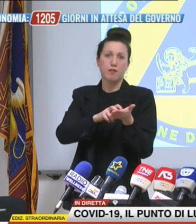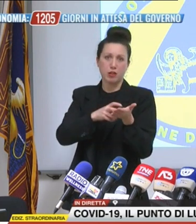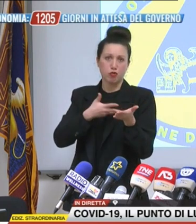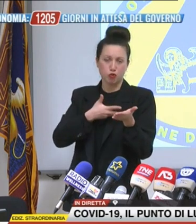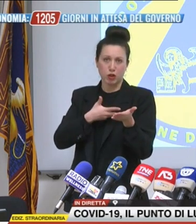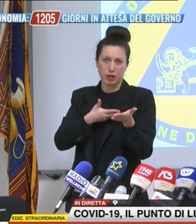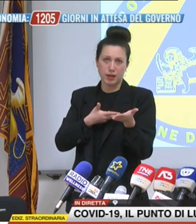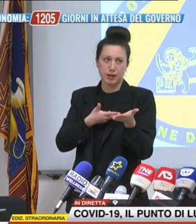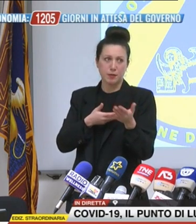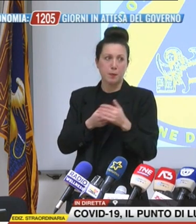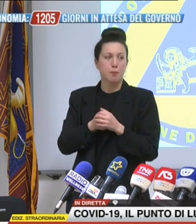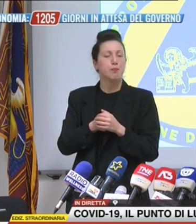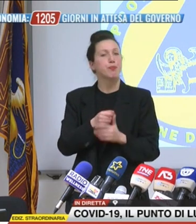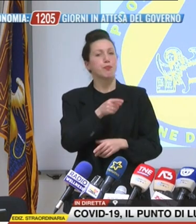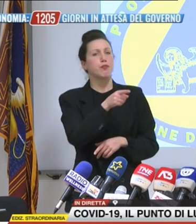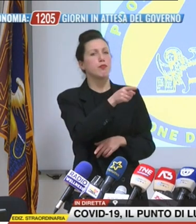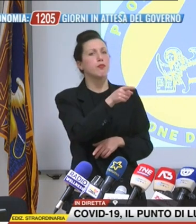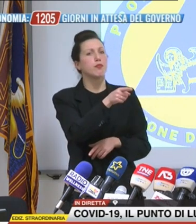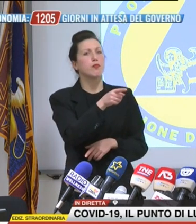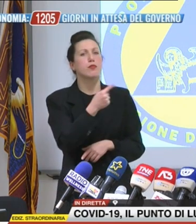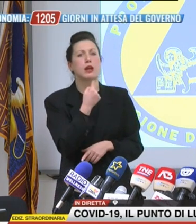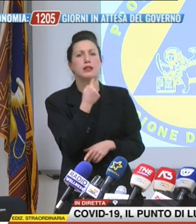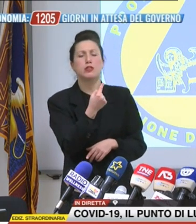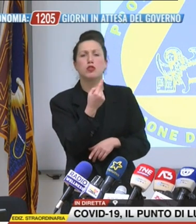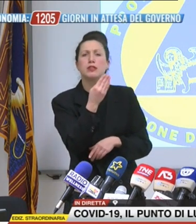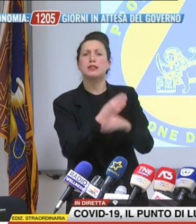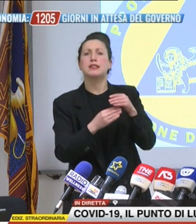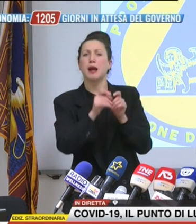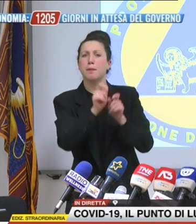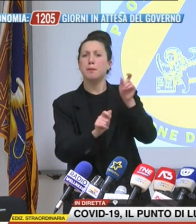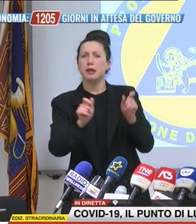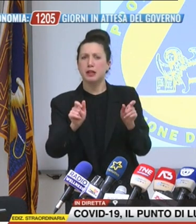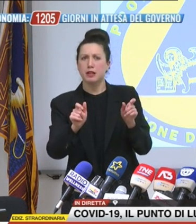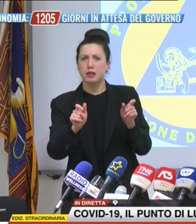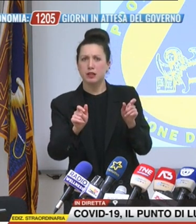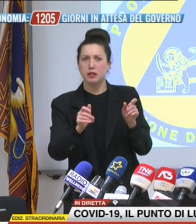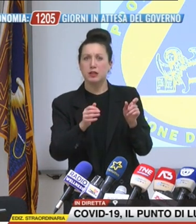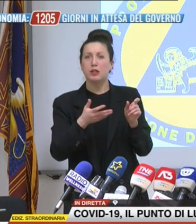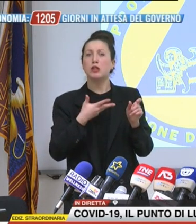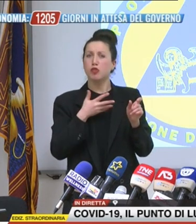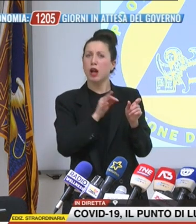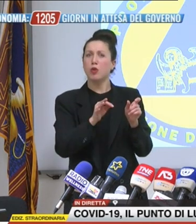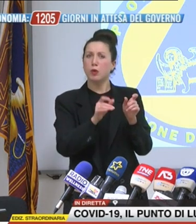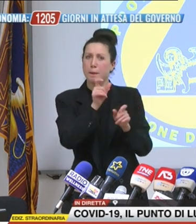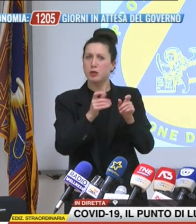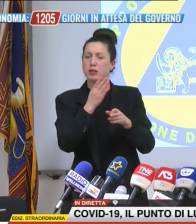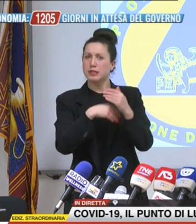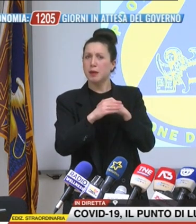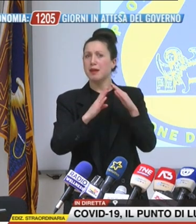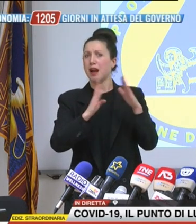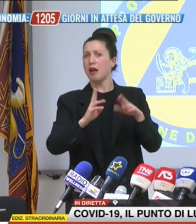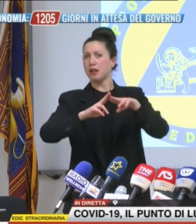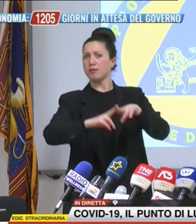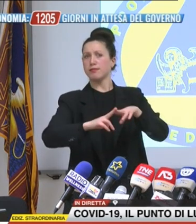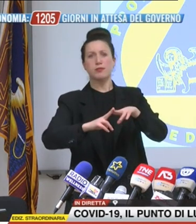Ecco, ha citato i disabili, per loro ci sono disabili che non possono spostarsi da casa. Vale sempre il principio che ho